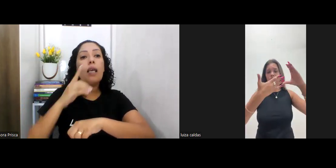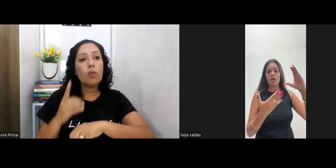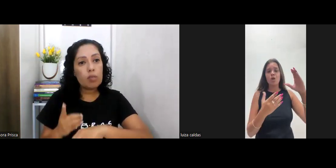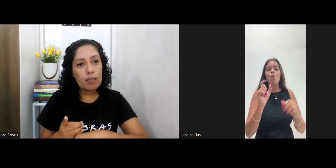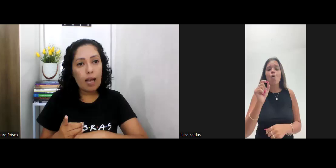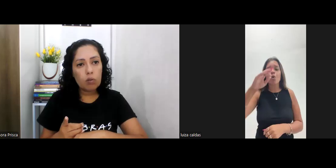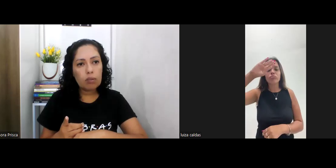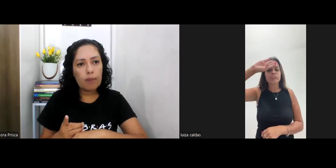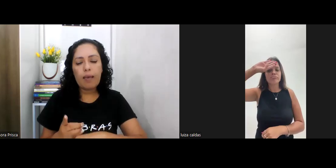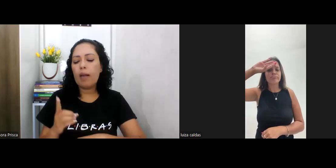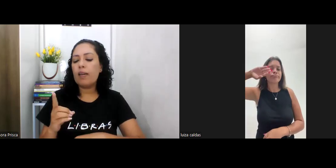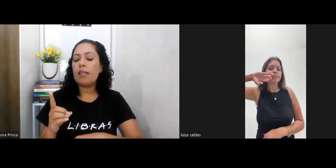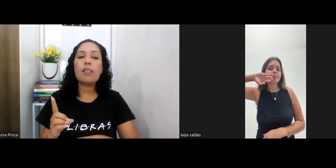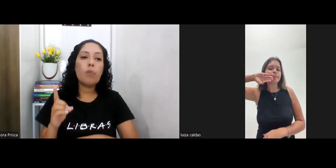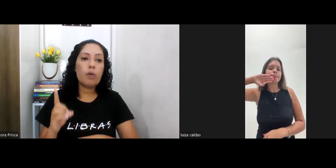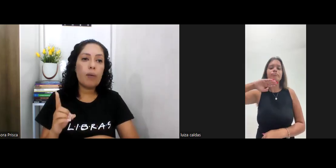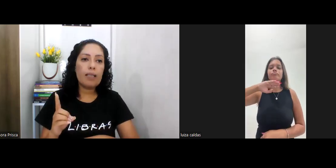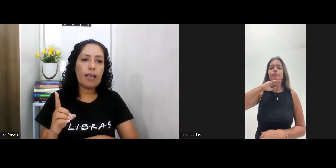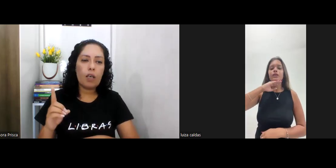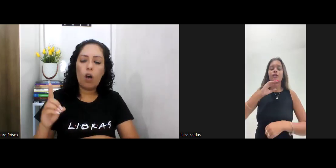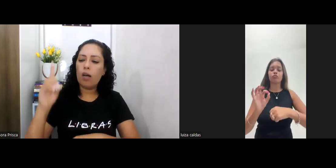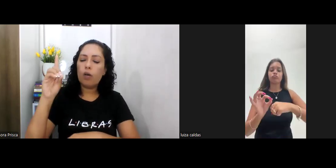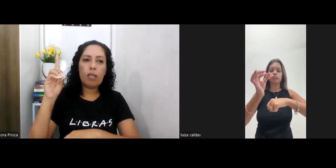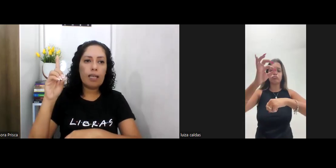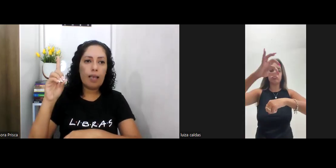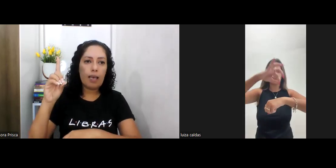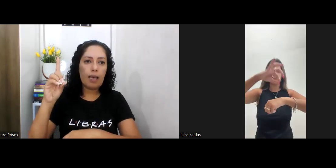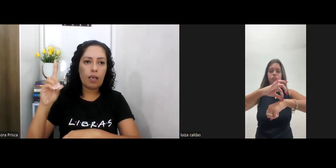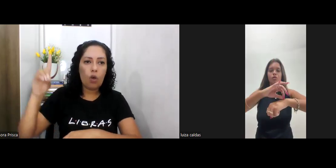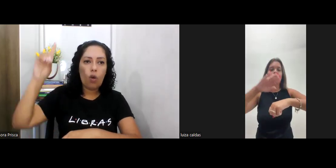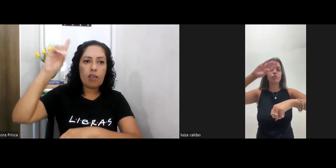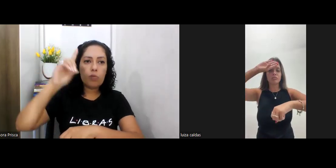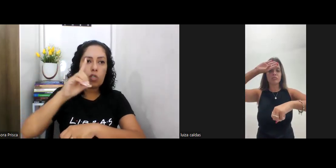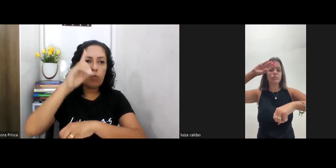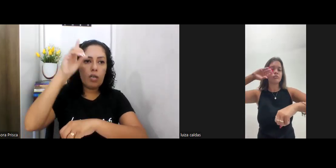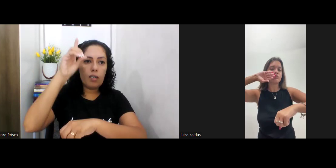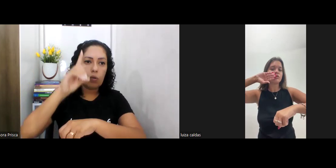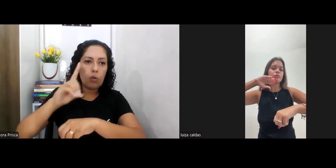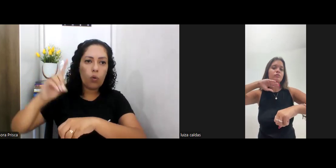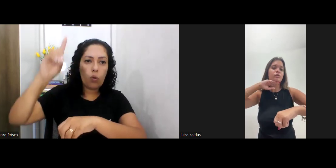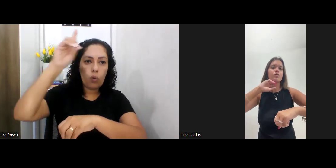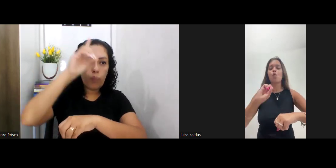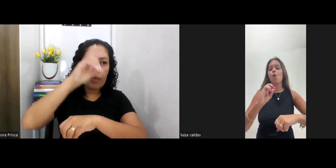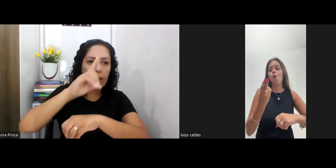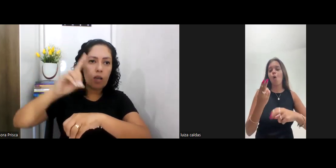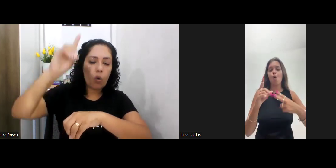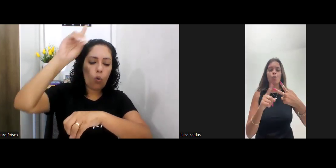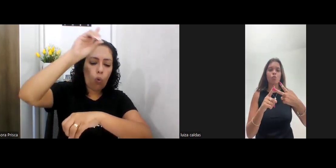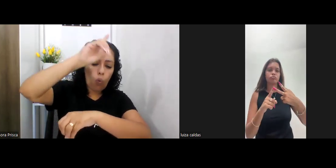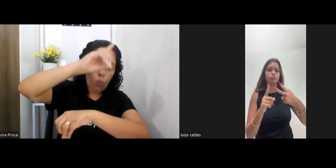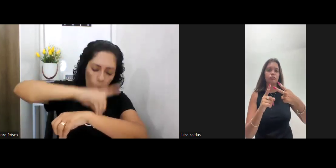E tem um sinal também para variação para dengue, ó, o D da dengue. Faz o mosquito voando,